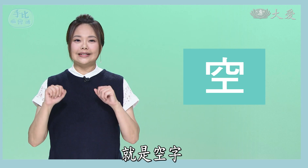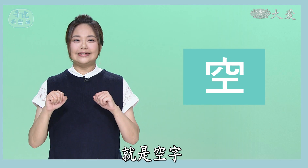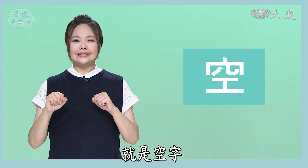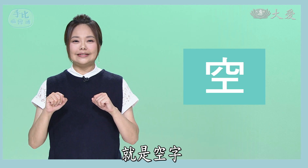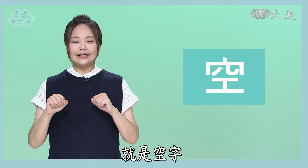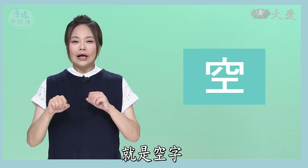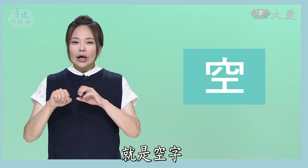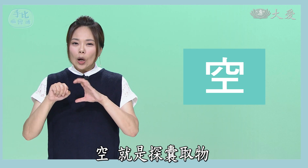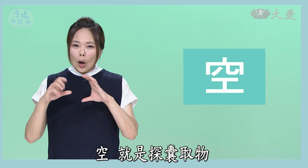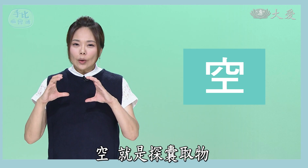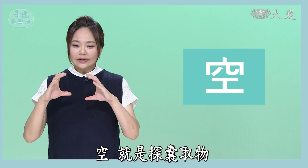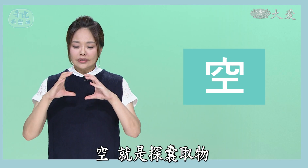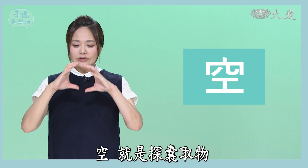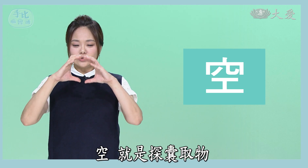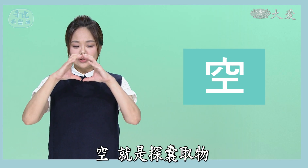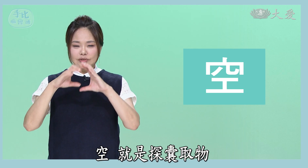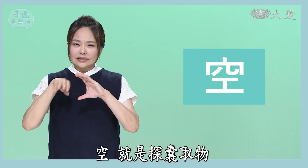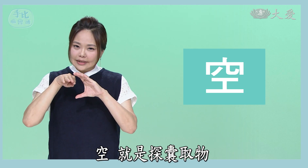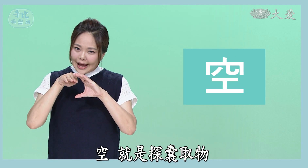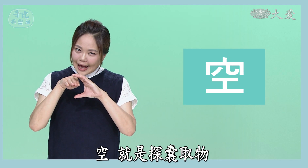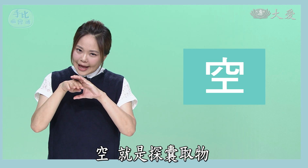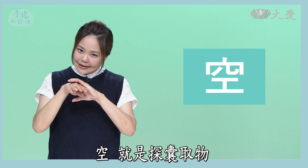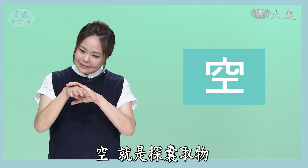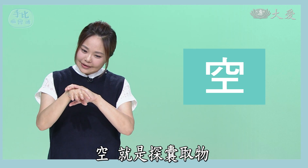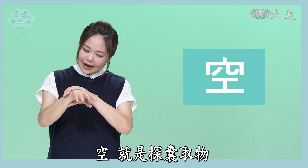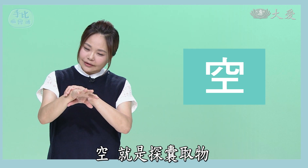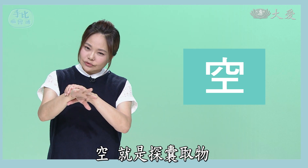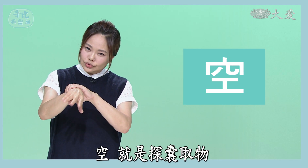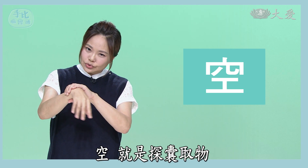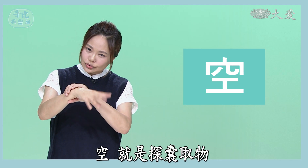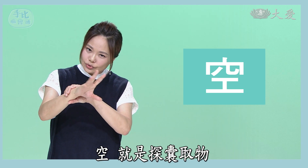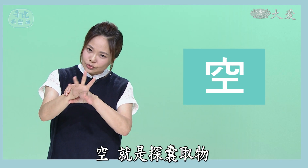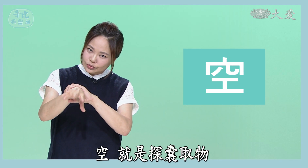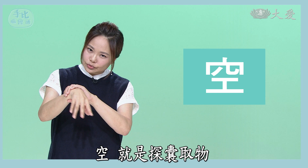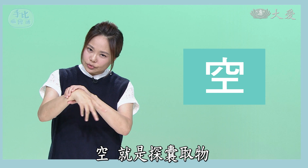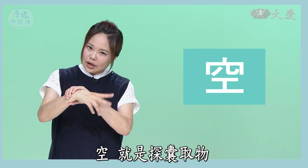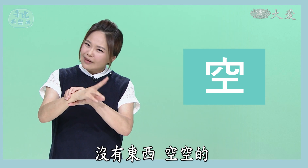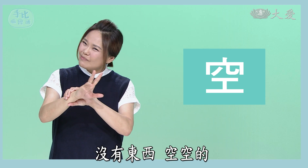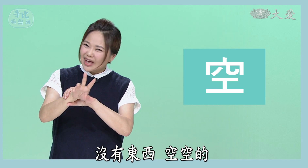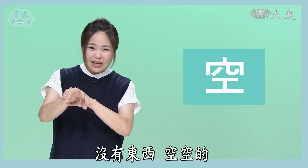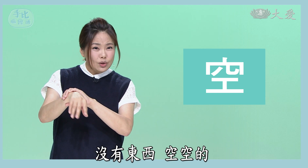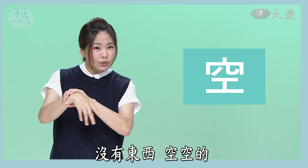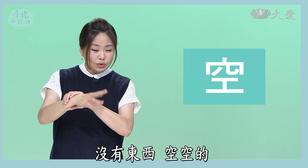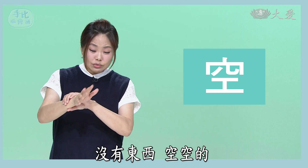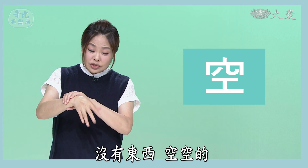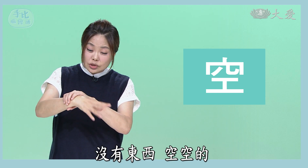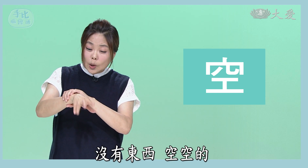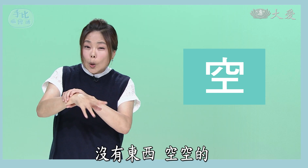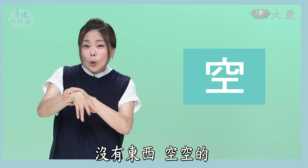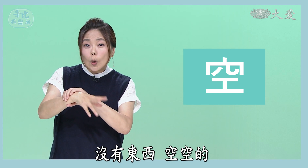字。空呢，就是探囊取物，没有东西，空空